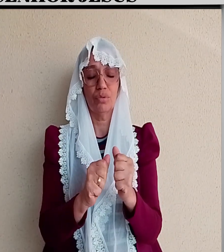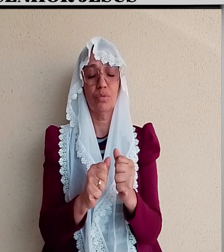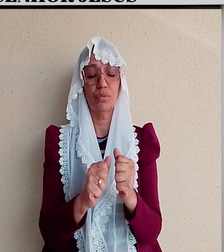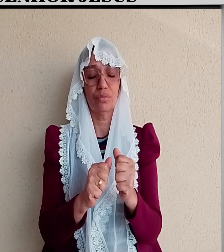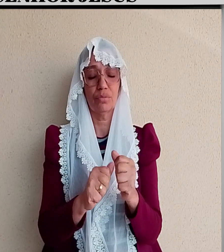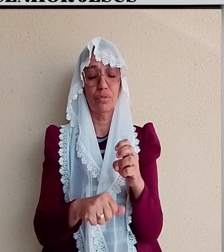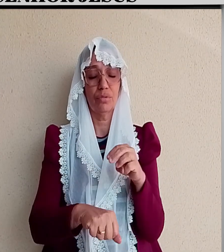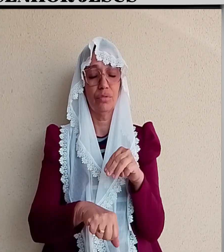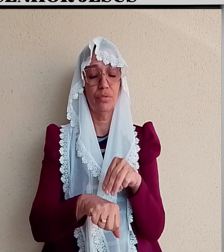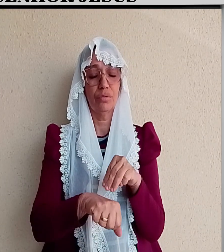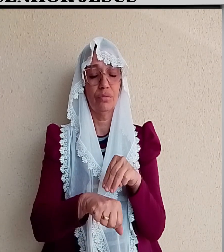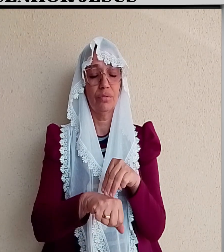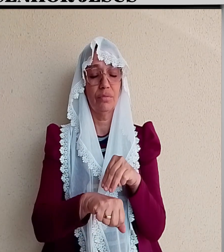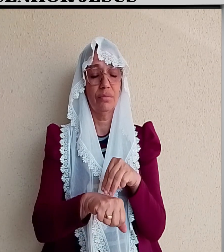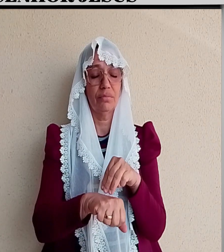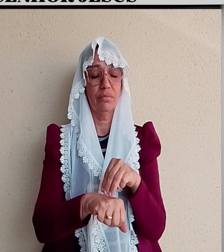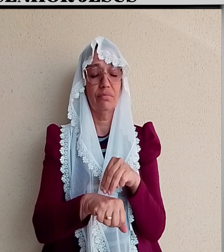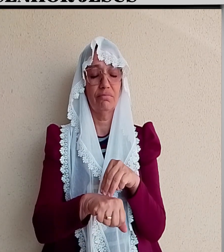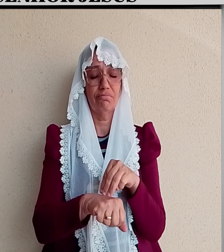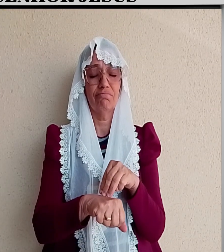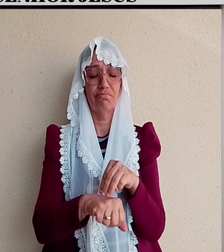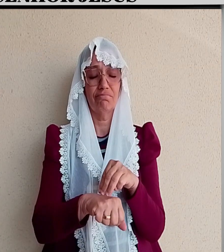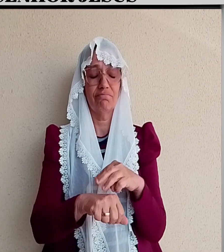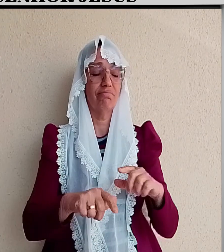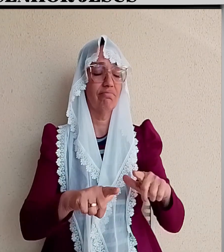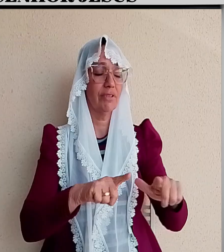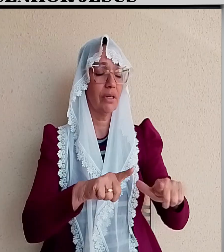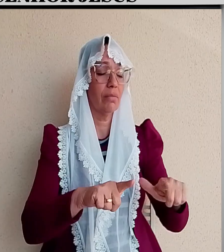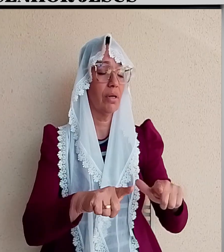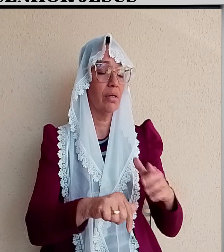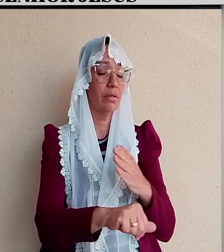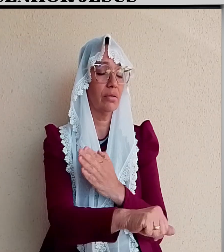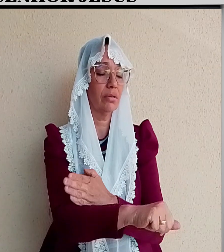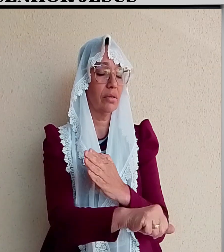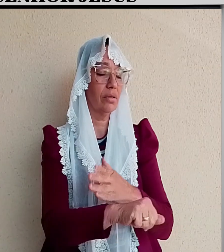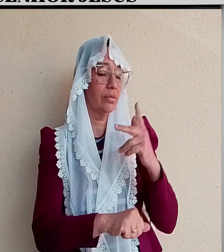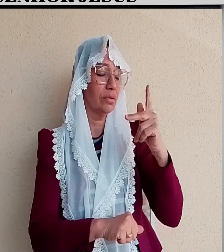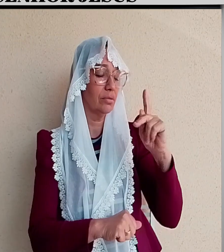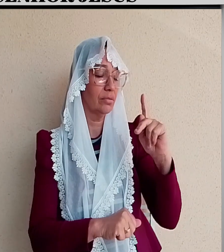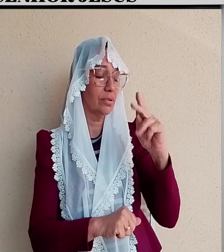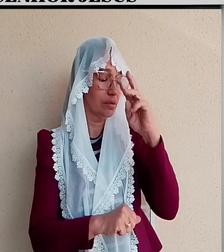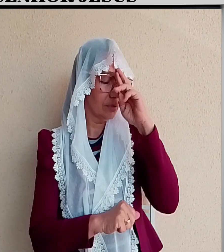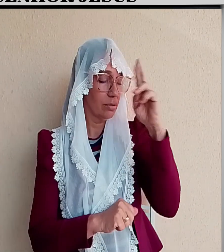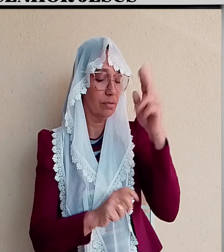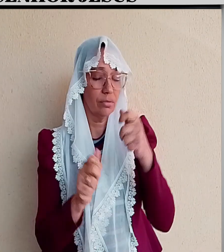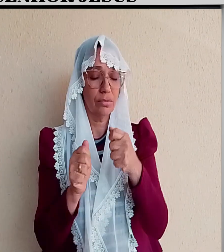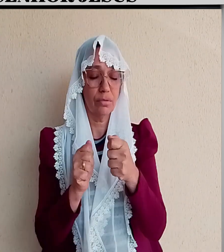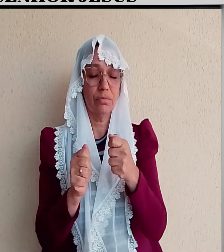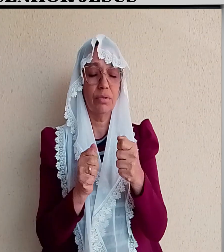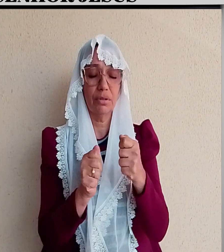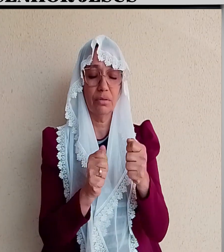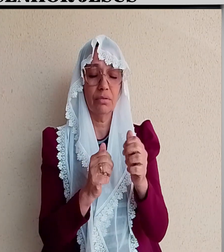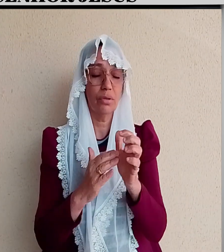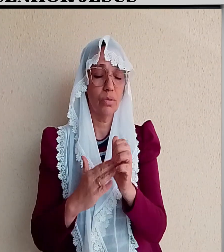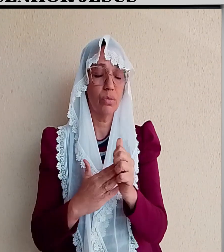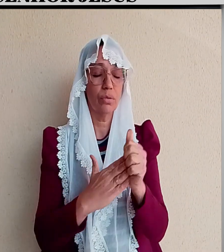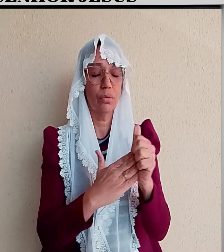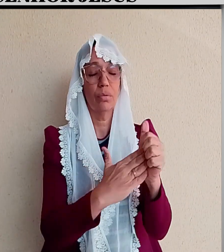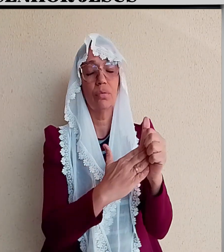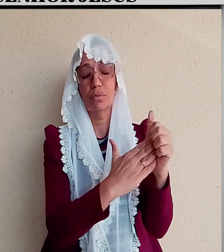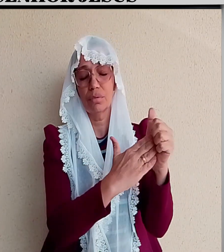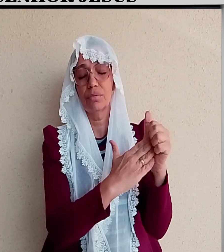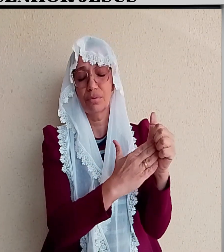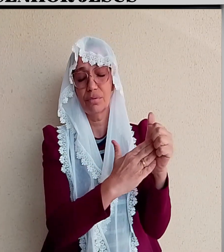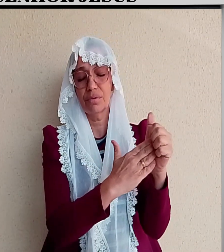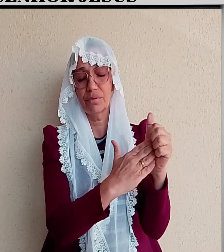trabalham para ti na piedade, aleluia, que tudo seja feito de acordo somente, totalmente à tua vontade, para que possa operar